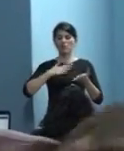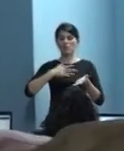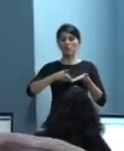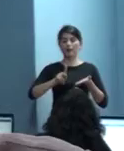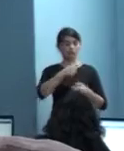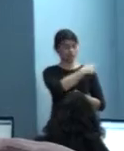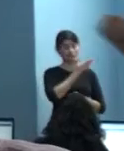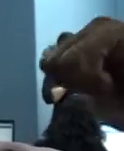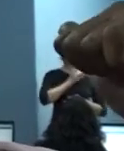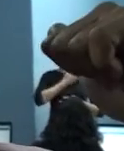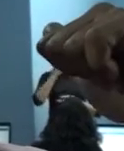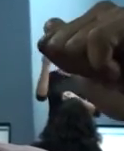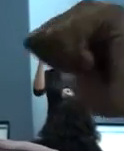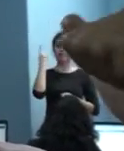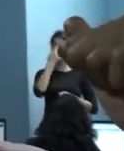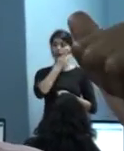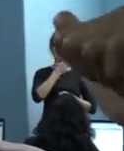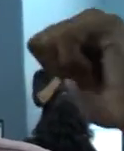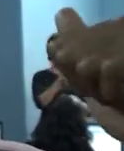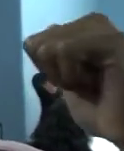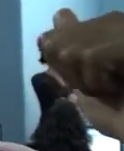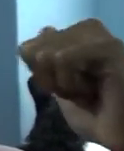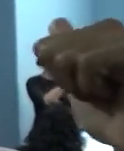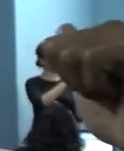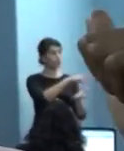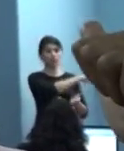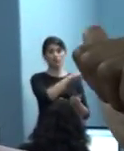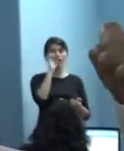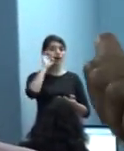ciudadano en general cómo usar el portal y qué es una solicitud de información pública.